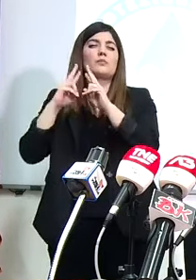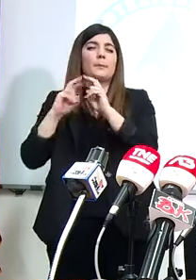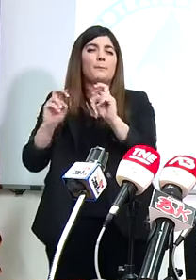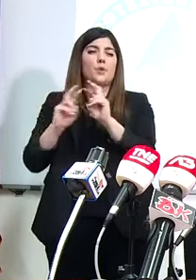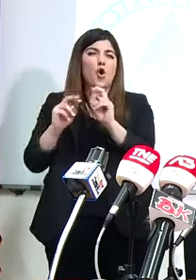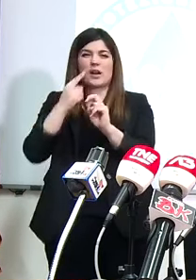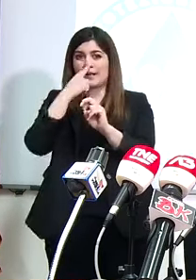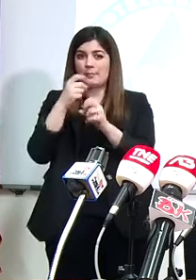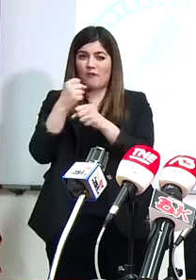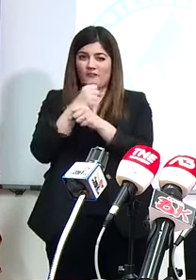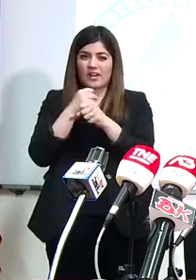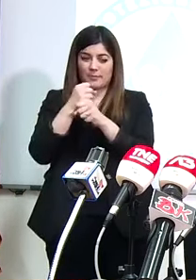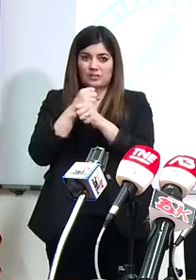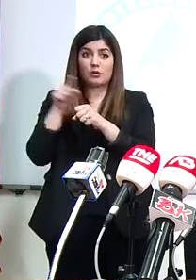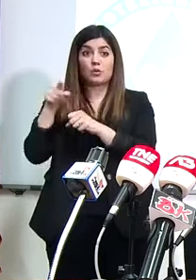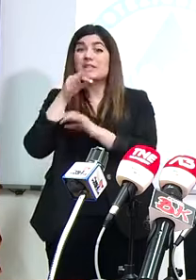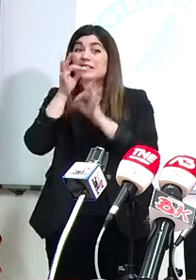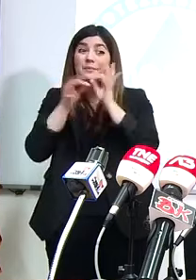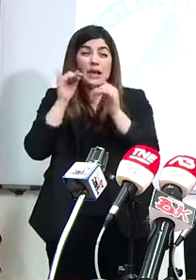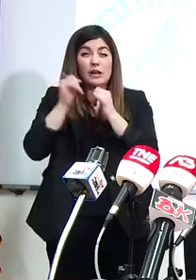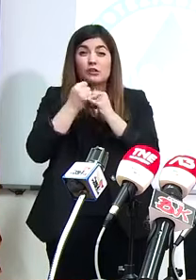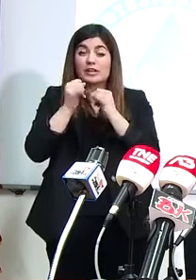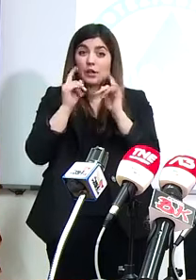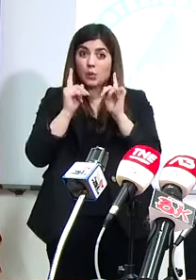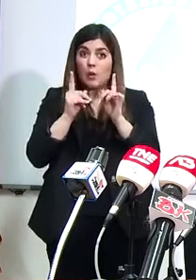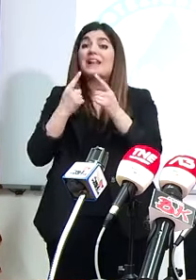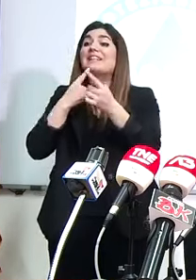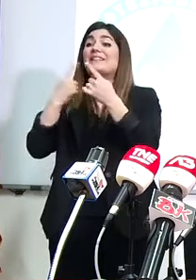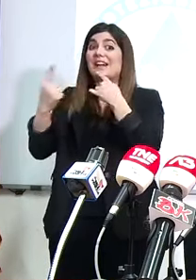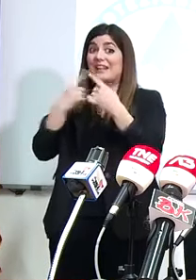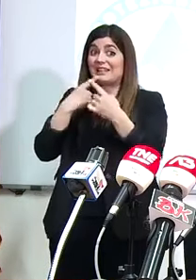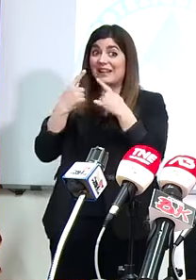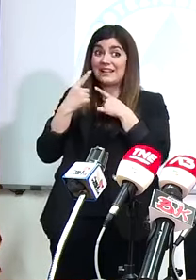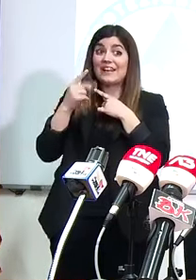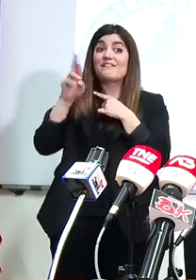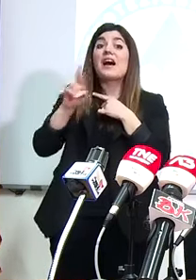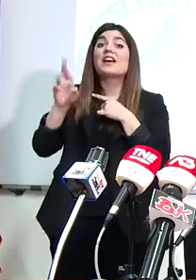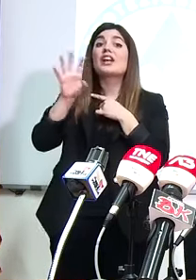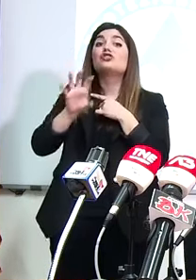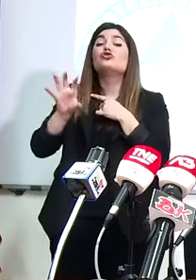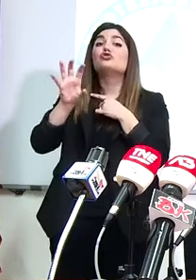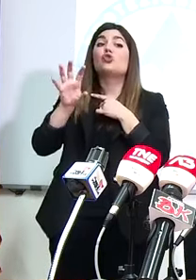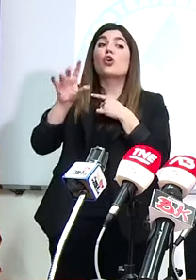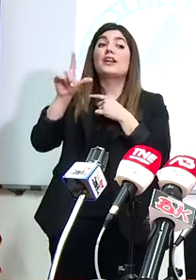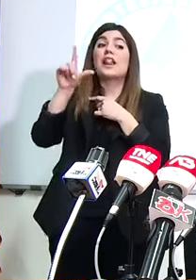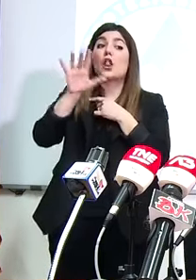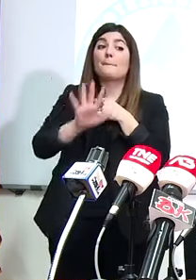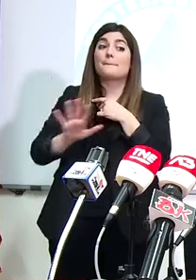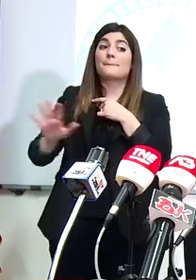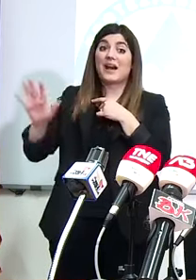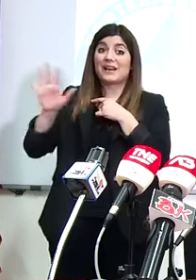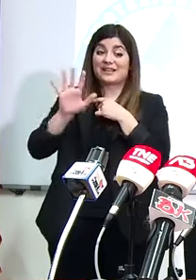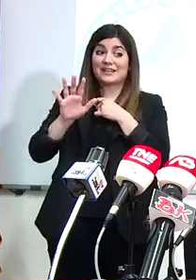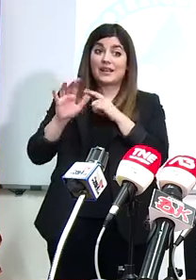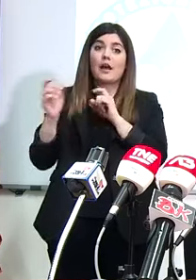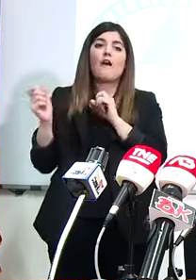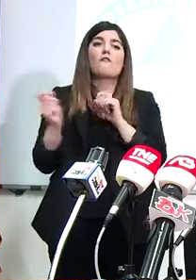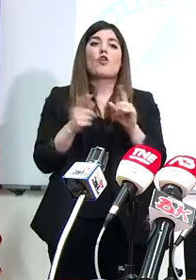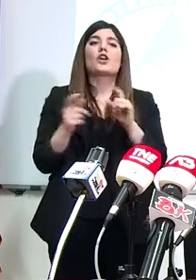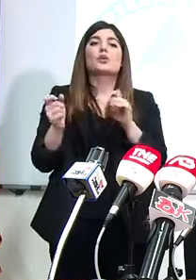nei dettagli primo che era stata una trattativa una regione lombardia per una fornitura di astrazeneca e poi